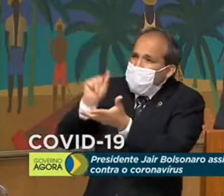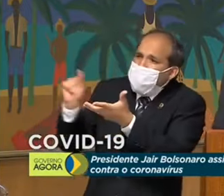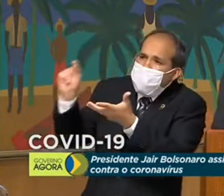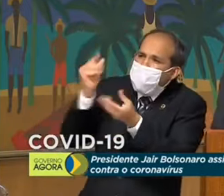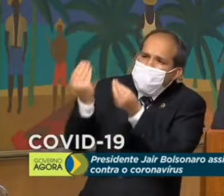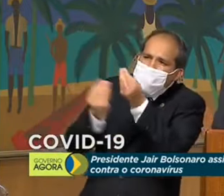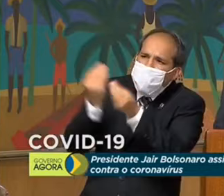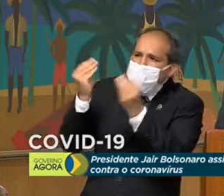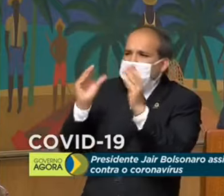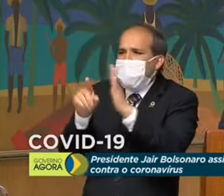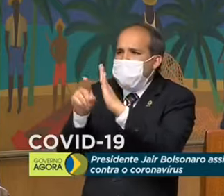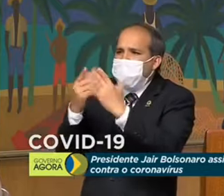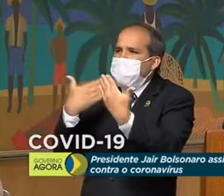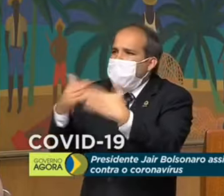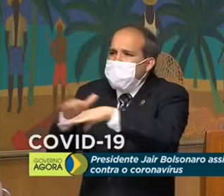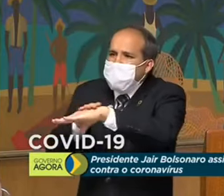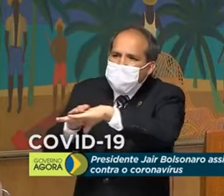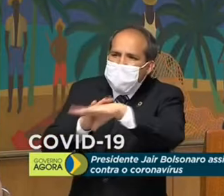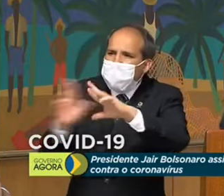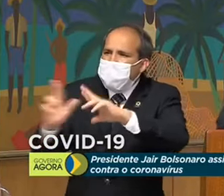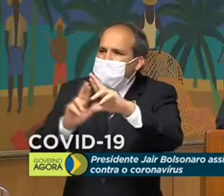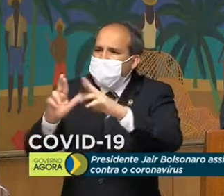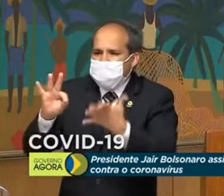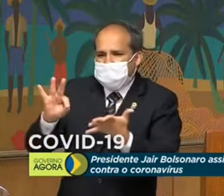vacina. E assinamos esse protocolo do passado.